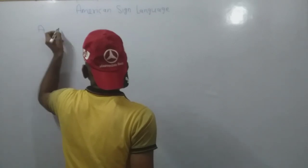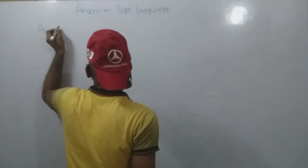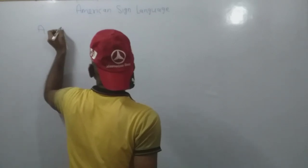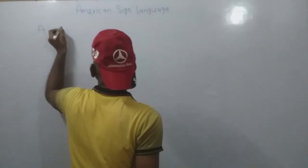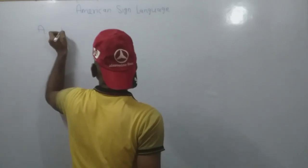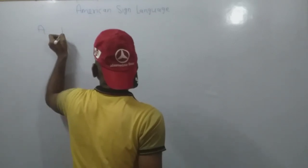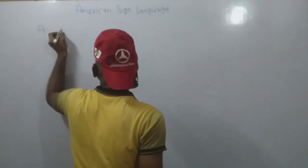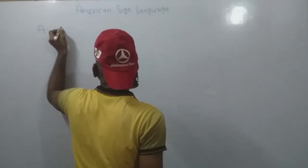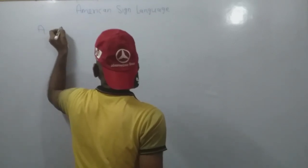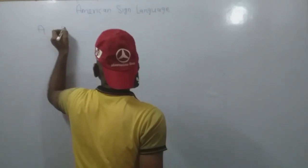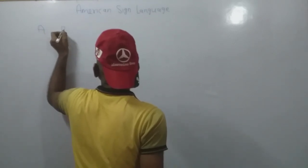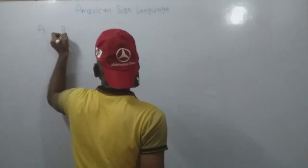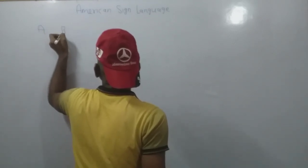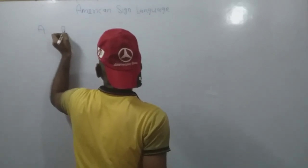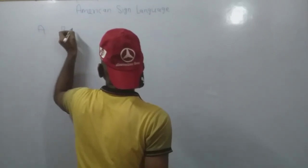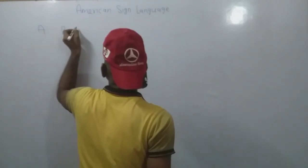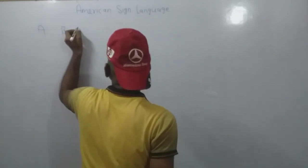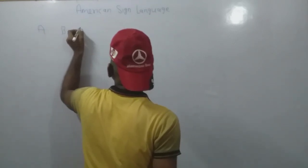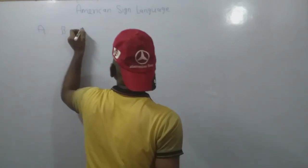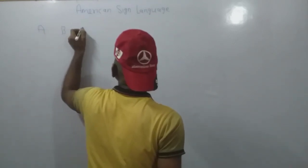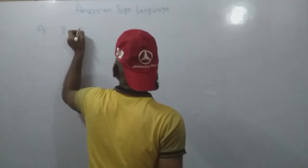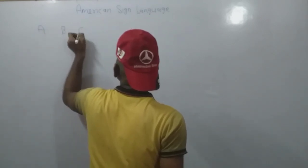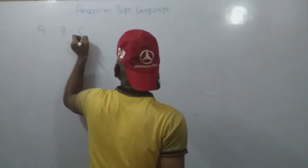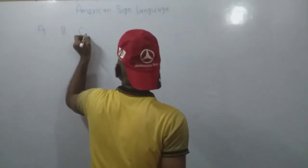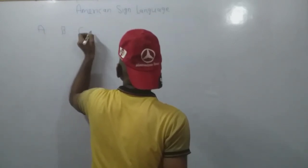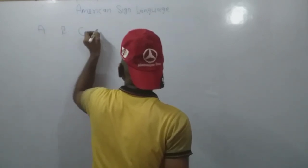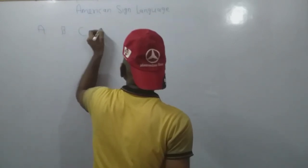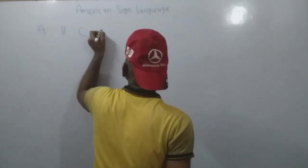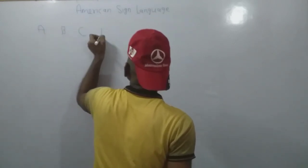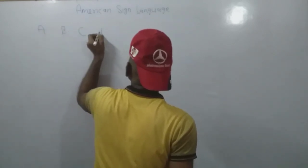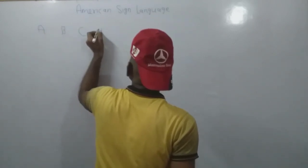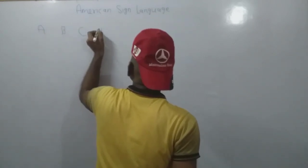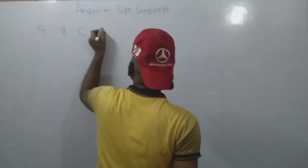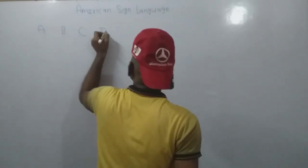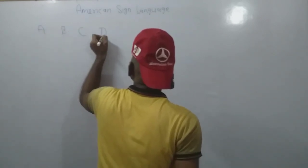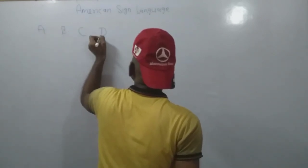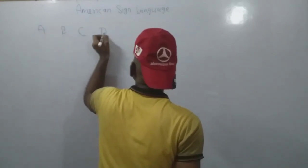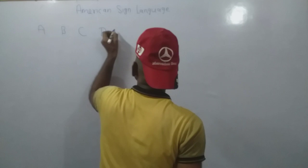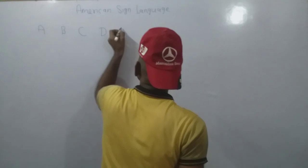A B C D